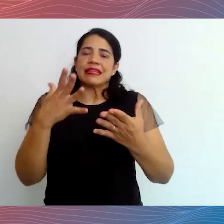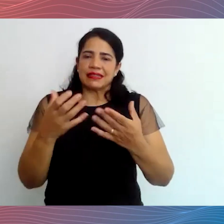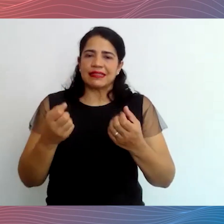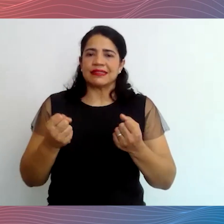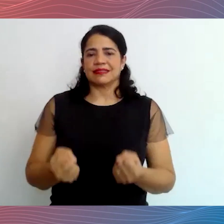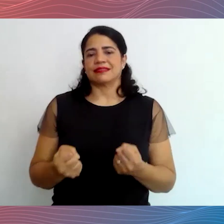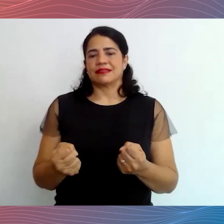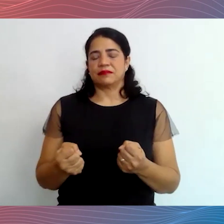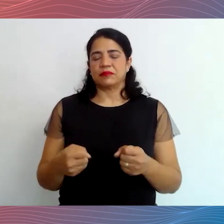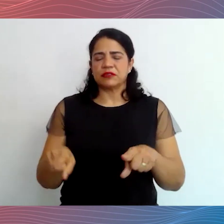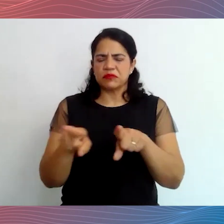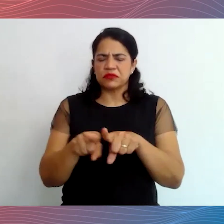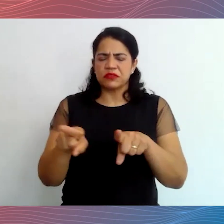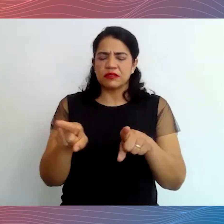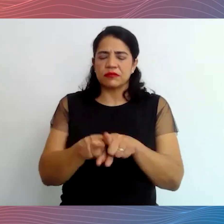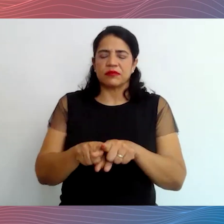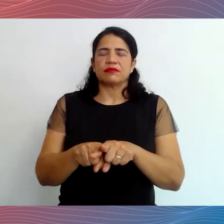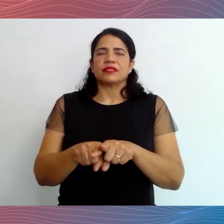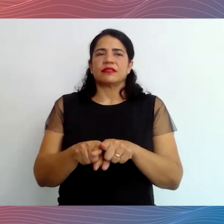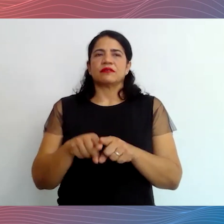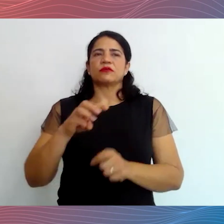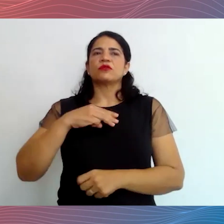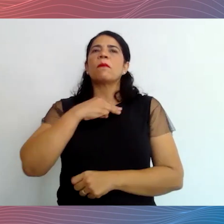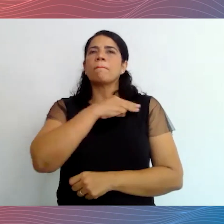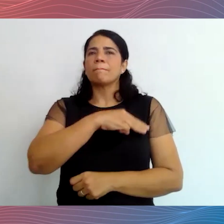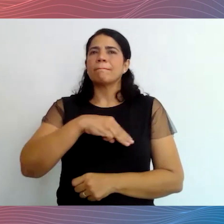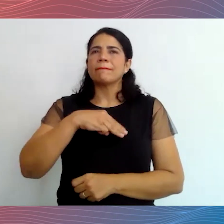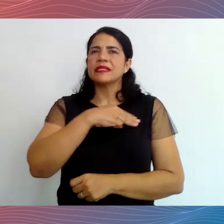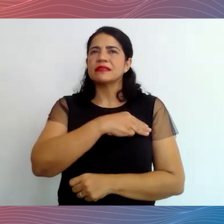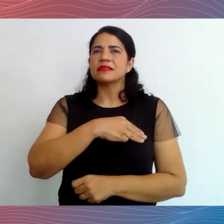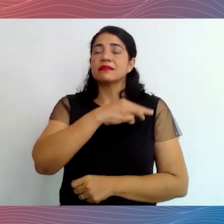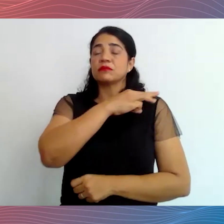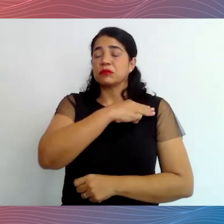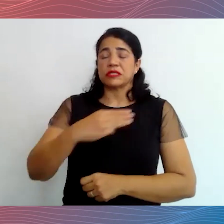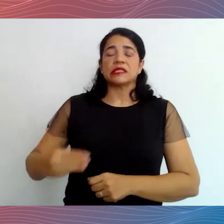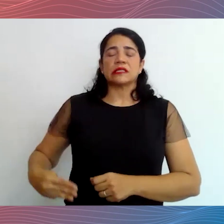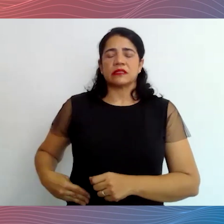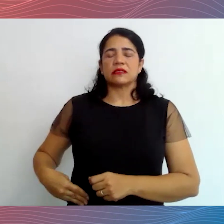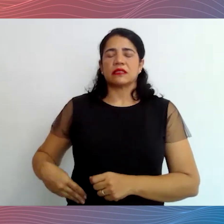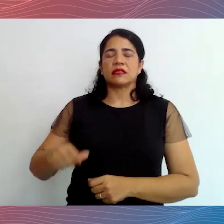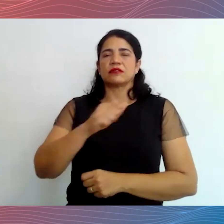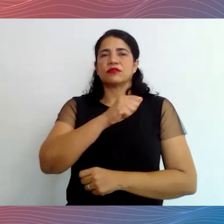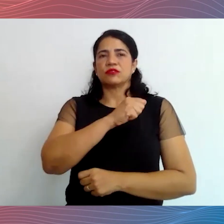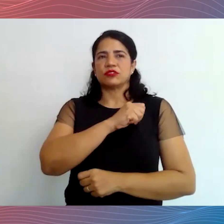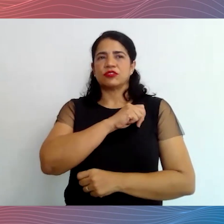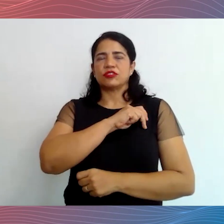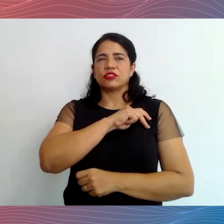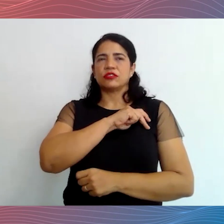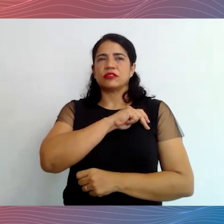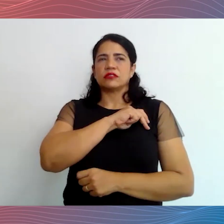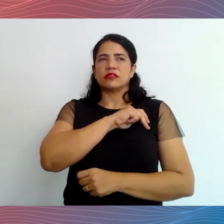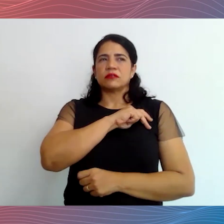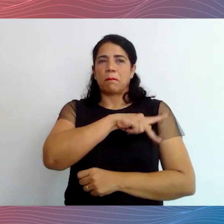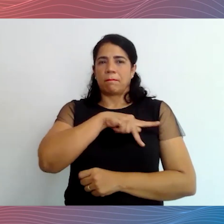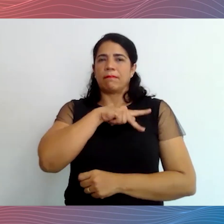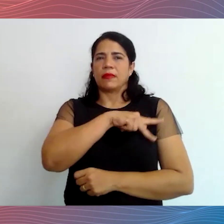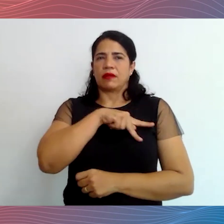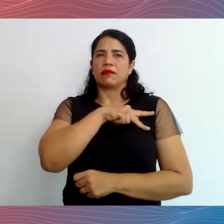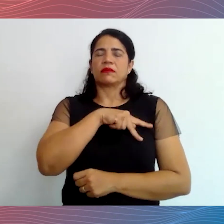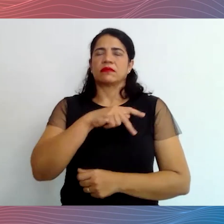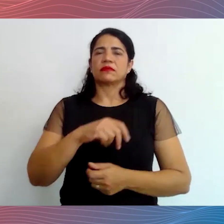a Macedônia, a Grécia, né, chegou na atual, como é